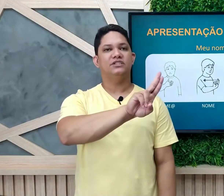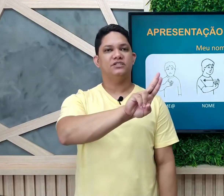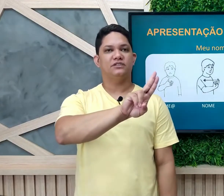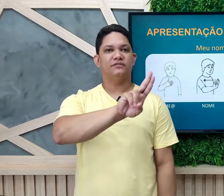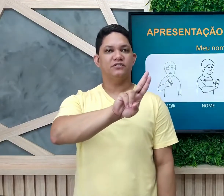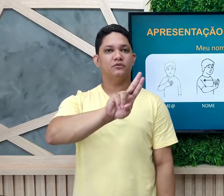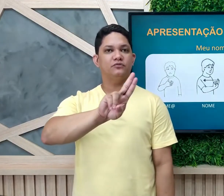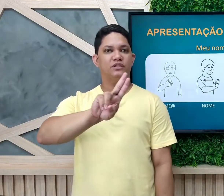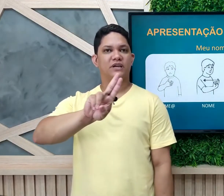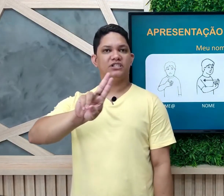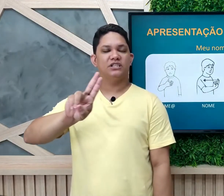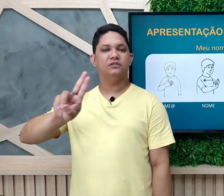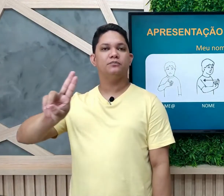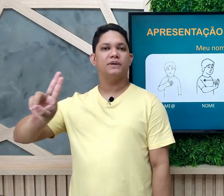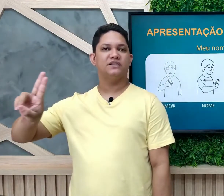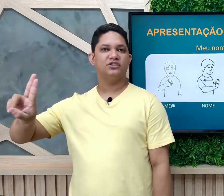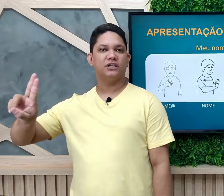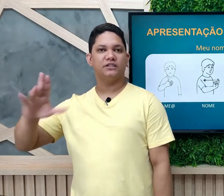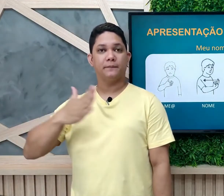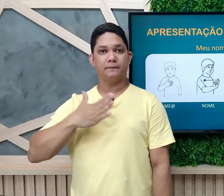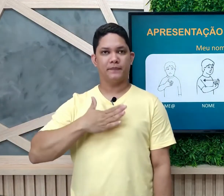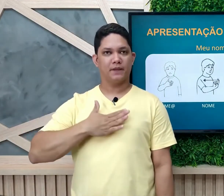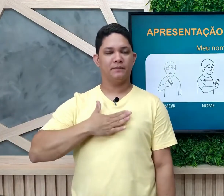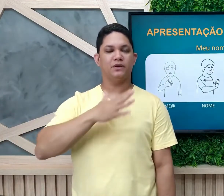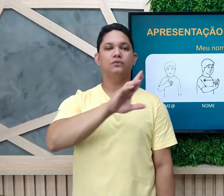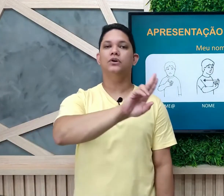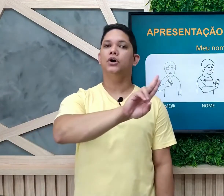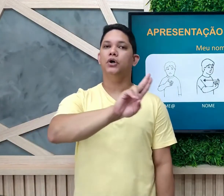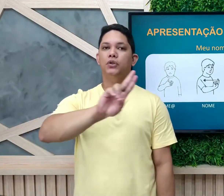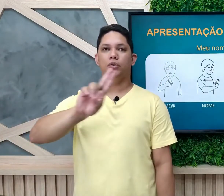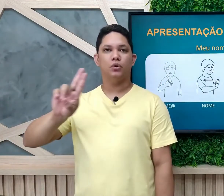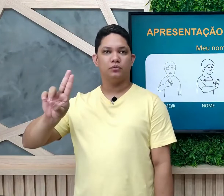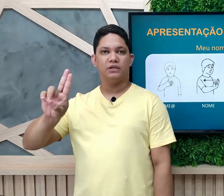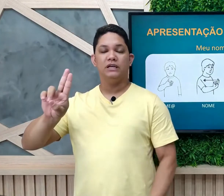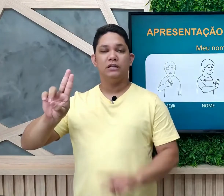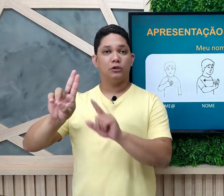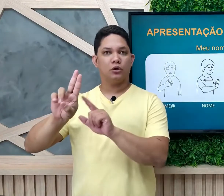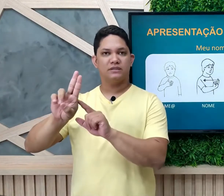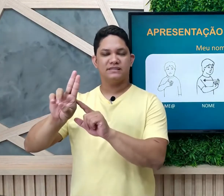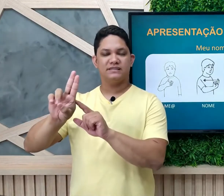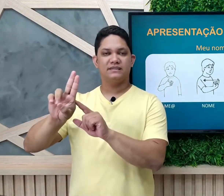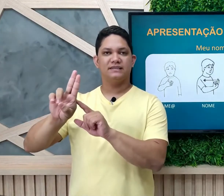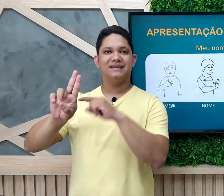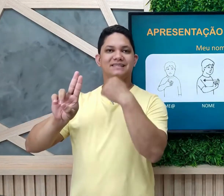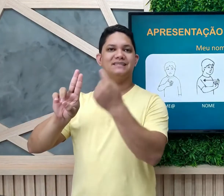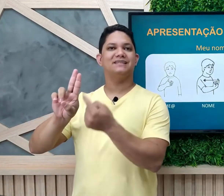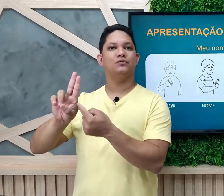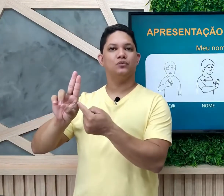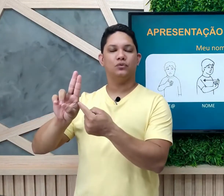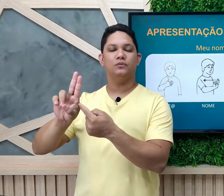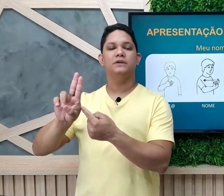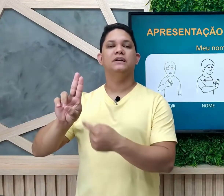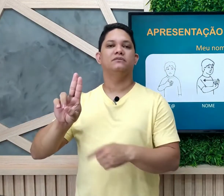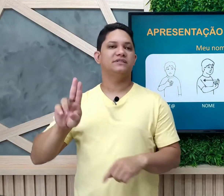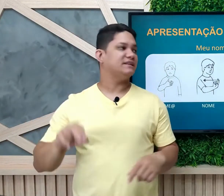gente então faz um movimento retilíneo para a direita. Meu nome. Logo em seguida desse sinal nome, você então